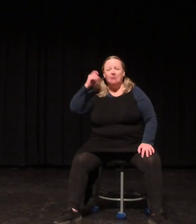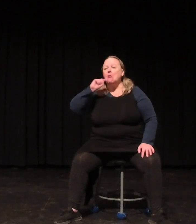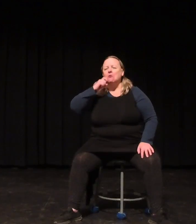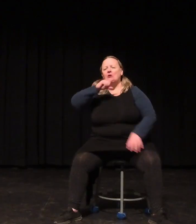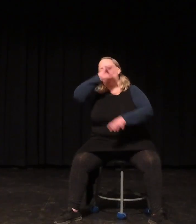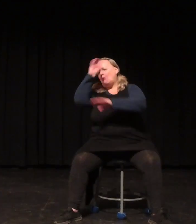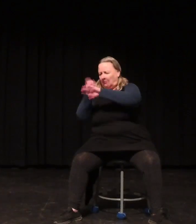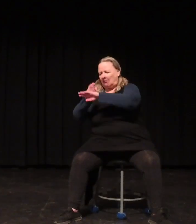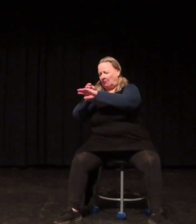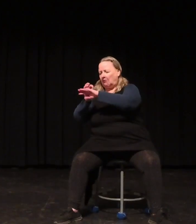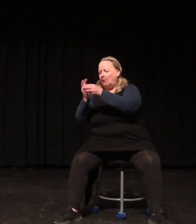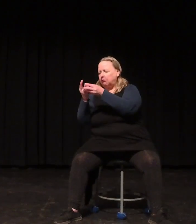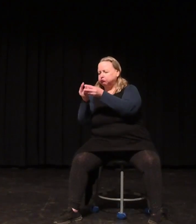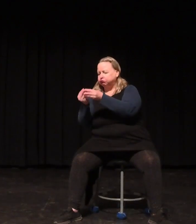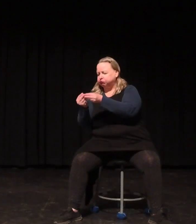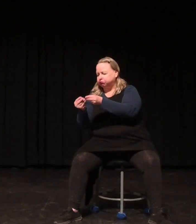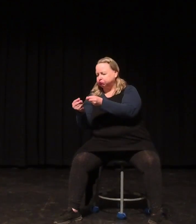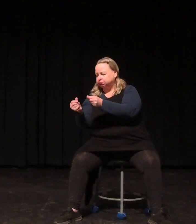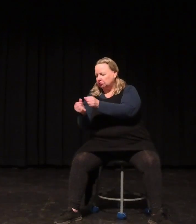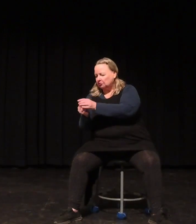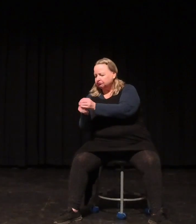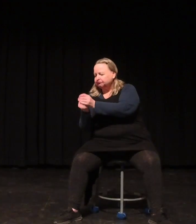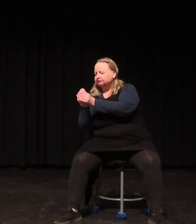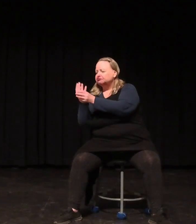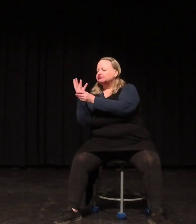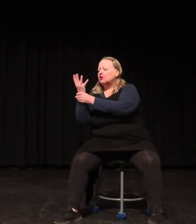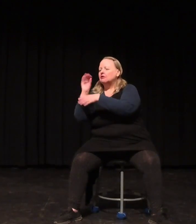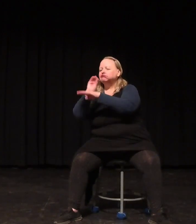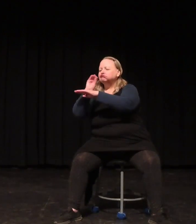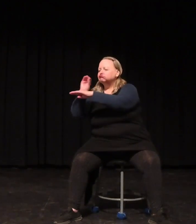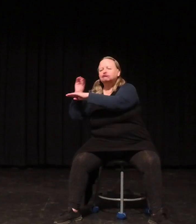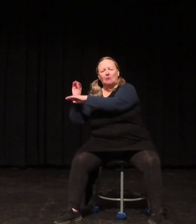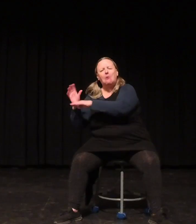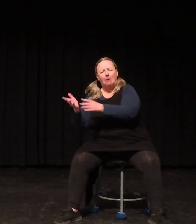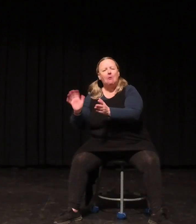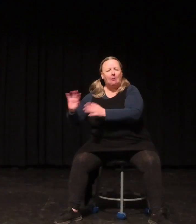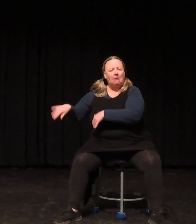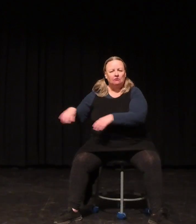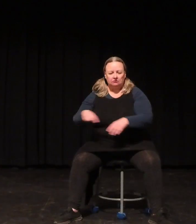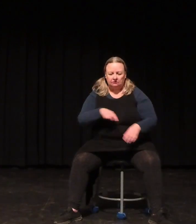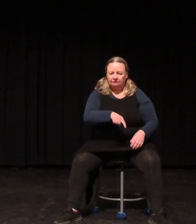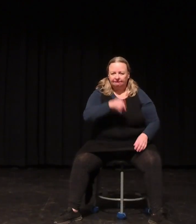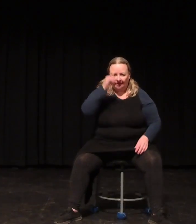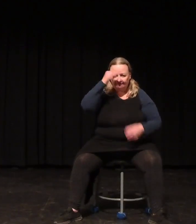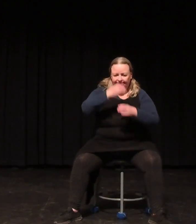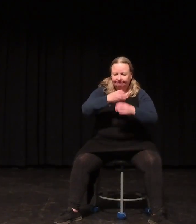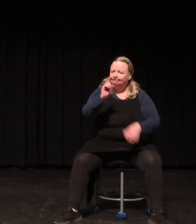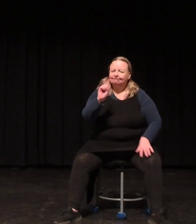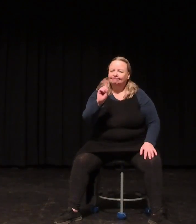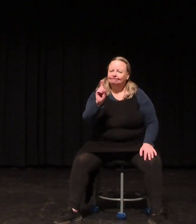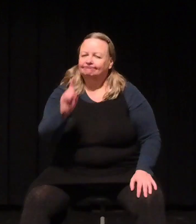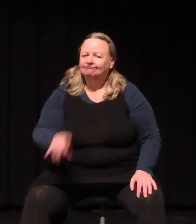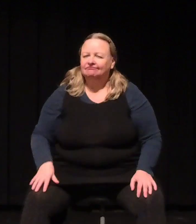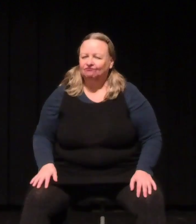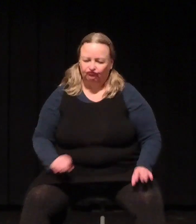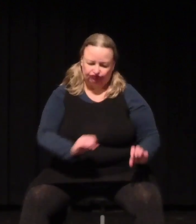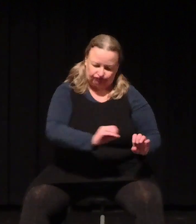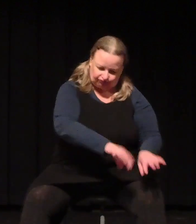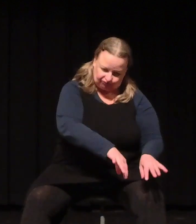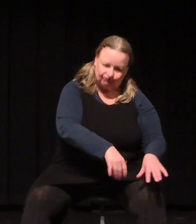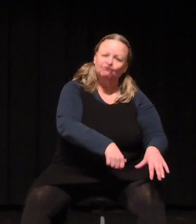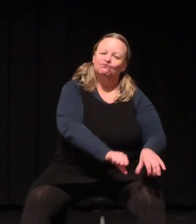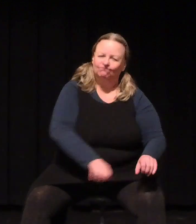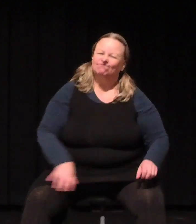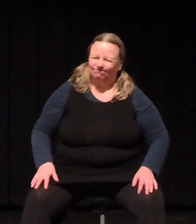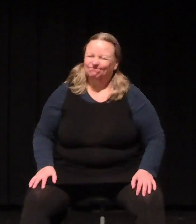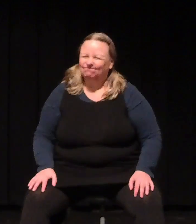peut l'acheter, hein? Ouais. Elle est décompostable. Ça, c'est correct. Hein? Ça va régénérer. Ça va être bon pour les plantes. Mais le lait, le